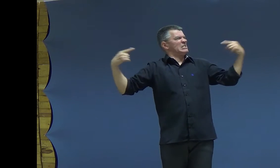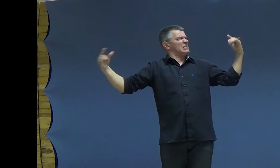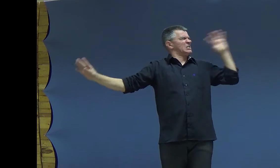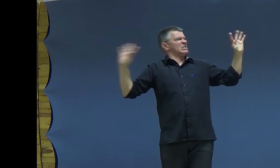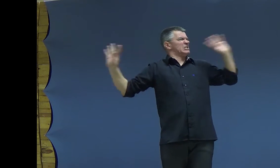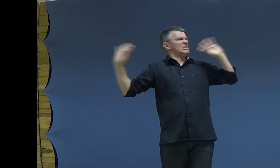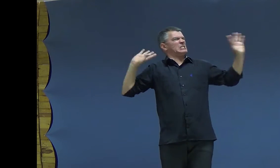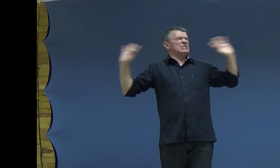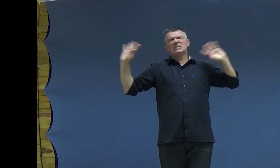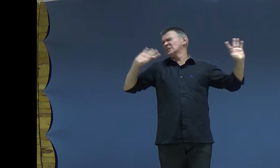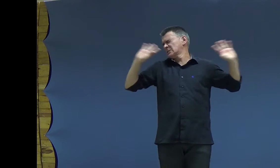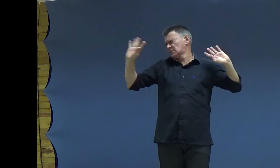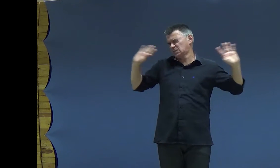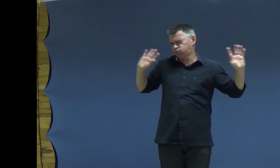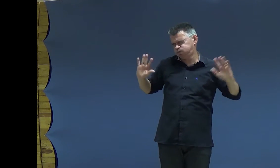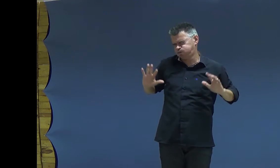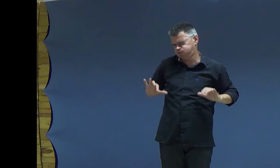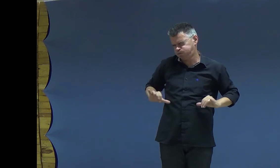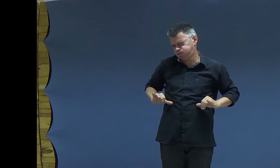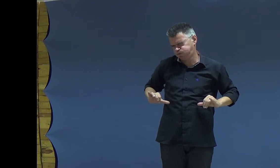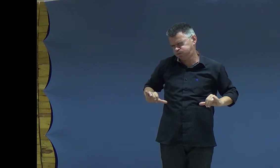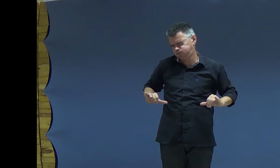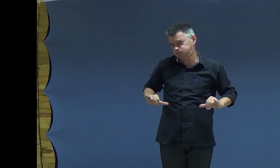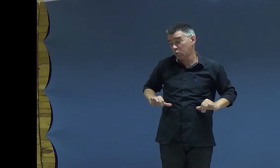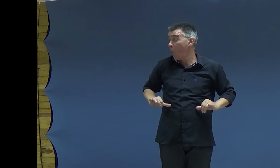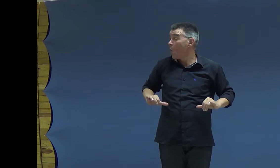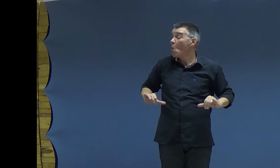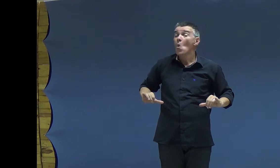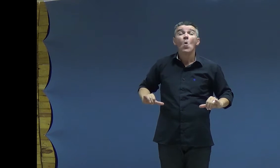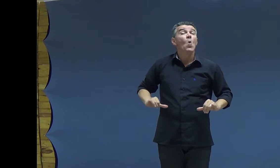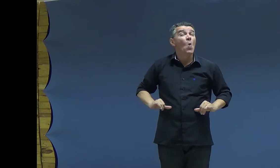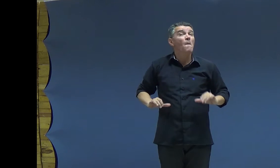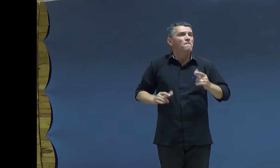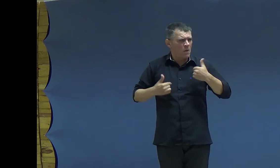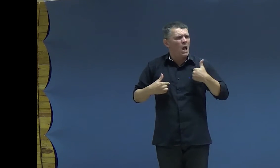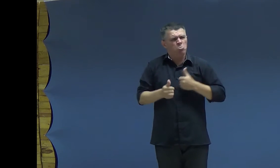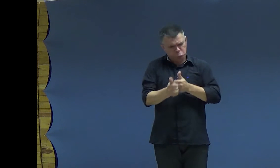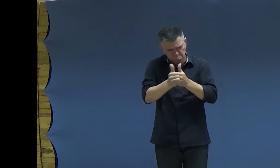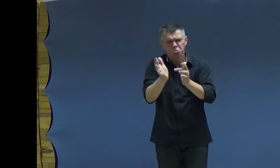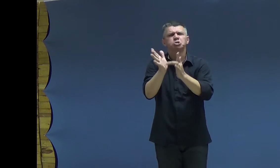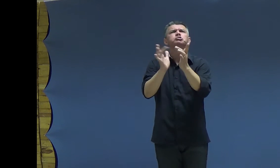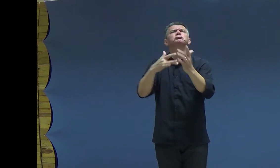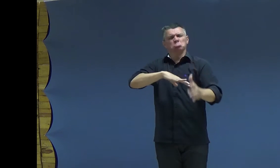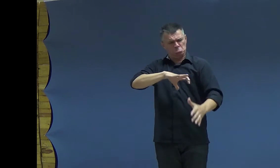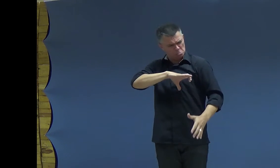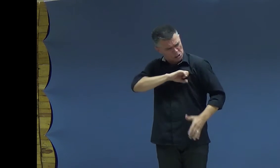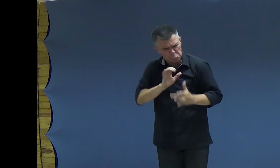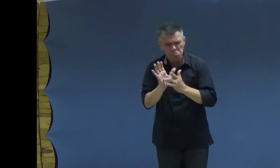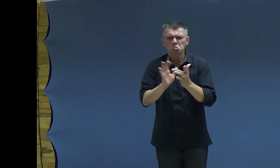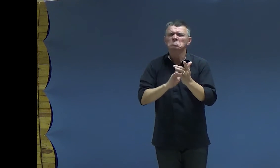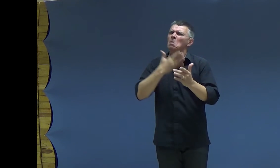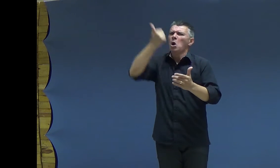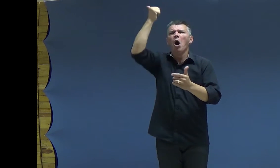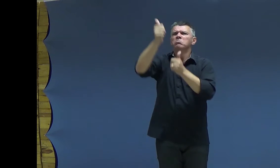E fica ali com as coisas, fica acusando e falando, e você vai sofrendo, né? Mas você tem que permanecer